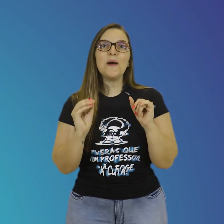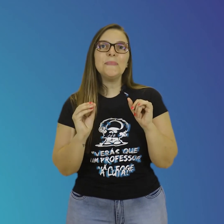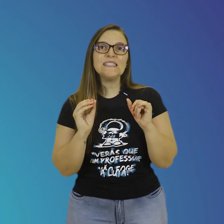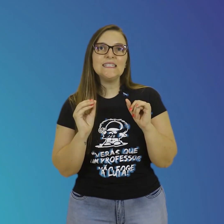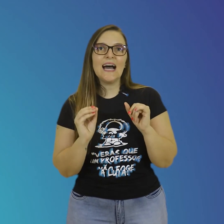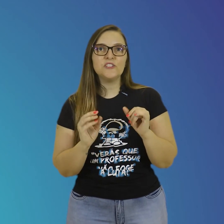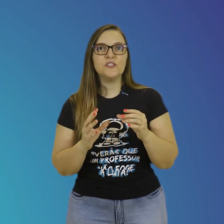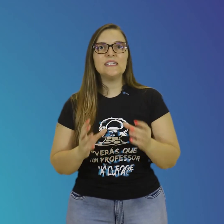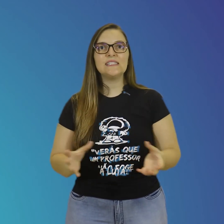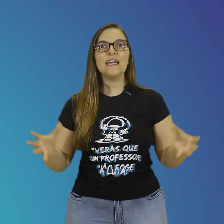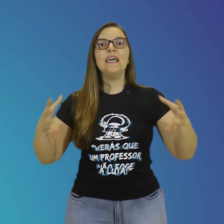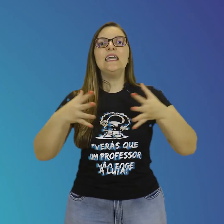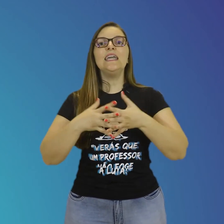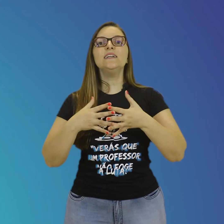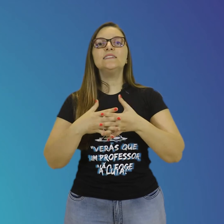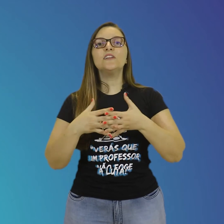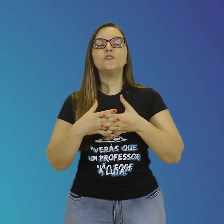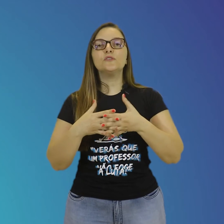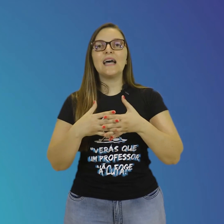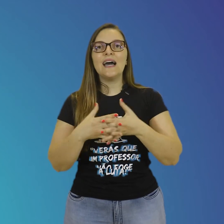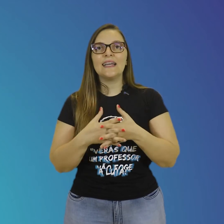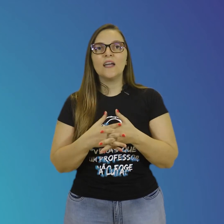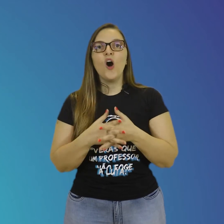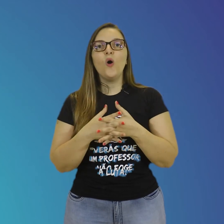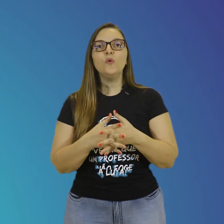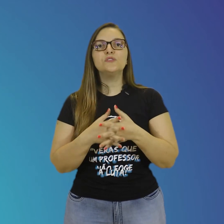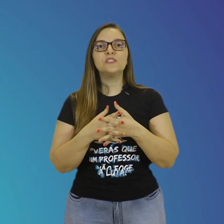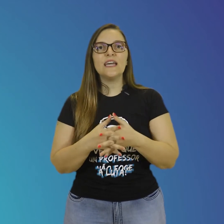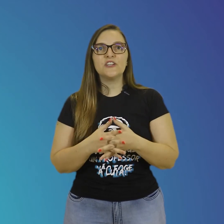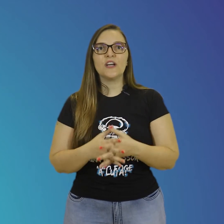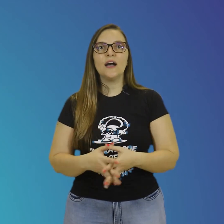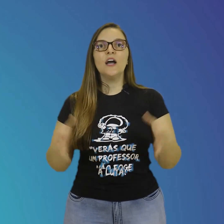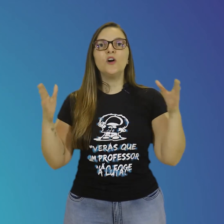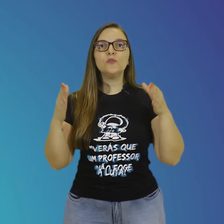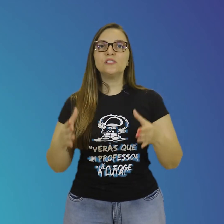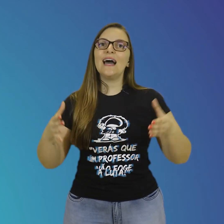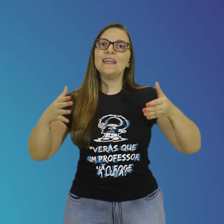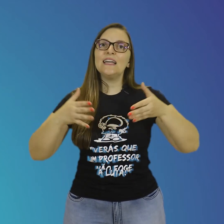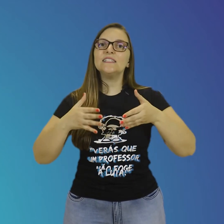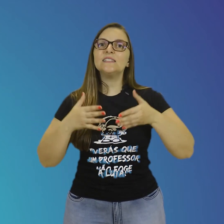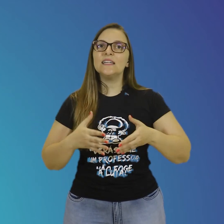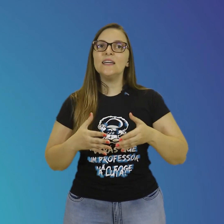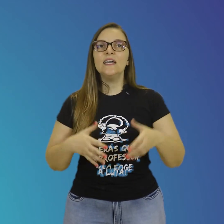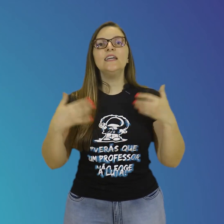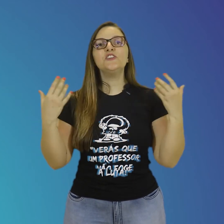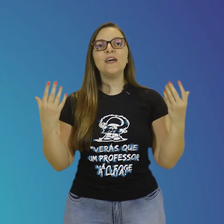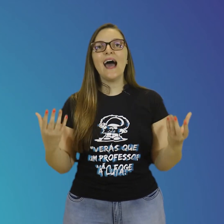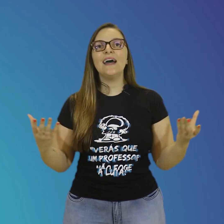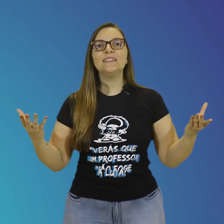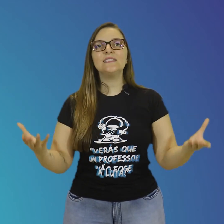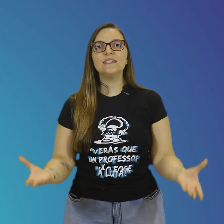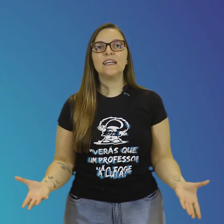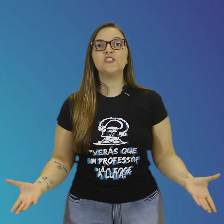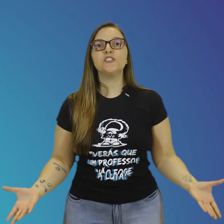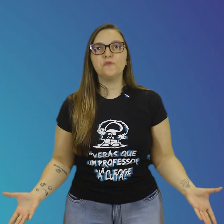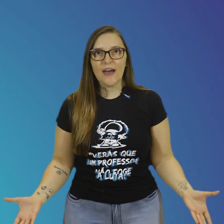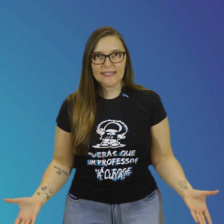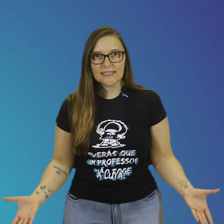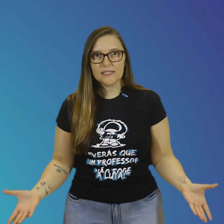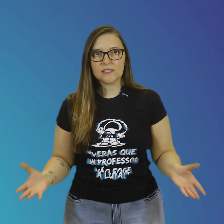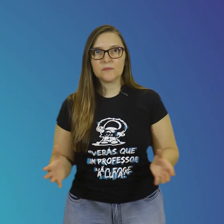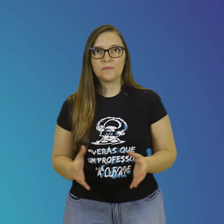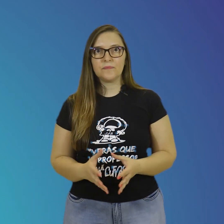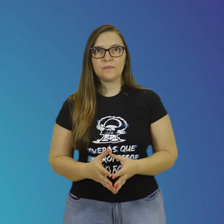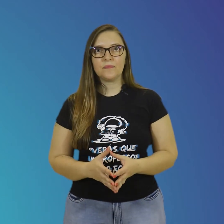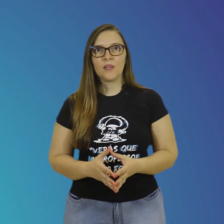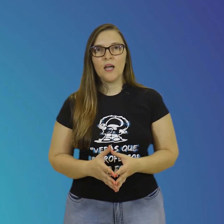pela capacidade de se intercruzarem, ou seja, cruzarem entre si e gerarem descendentes